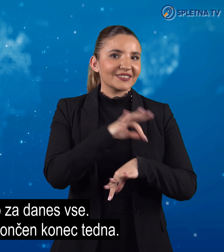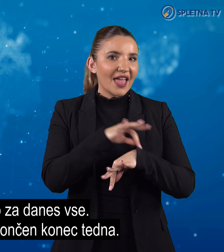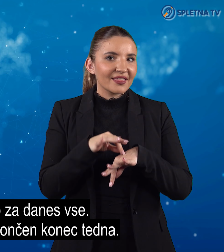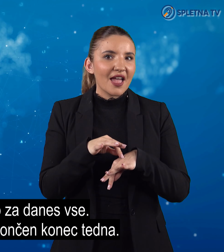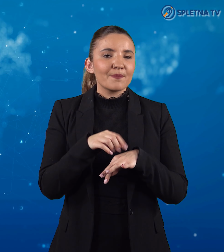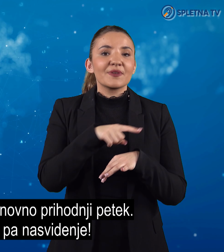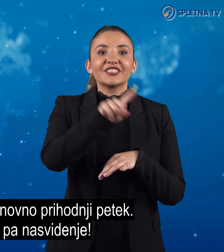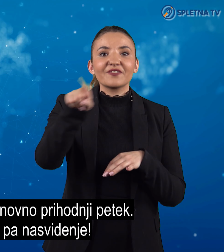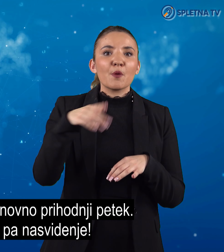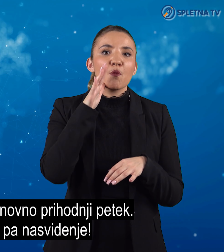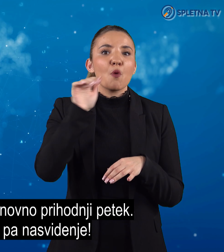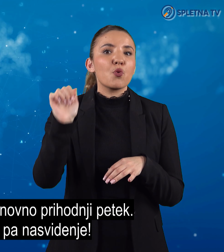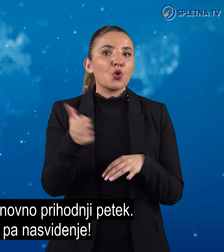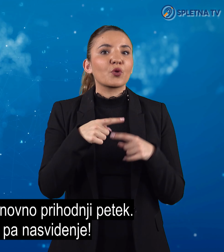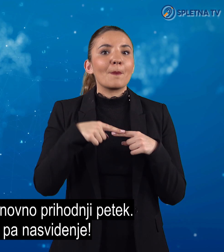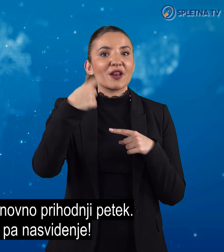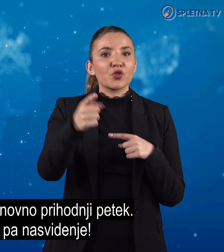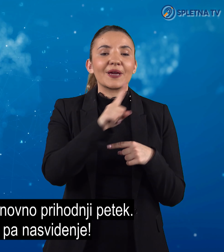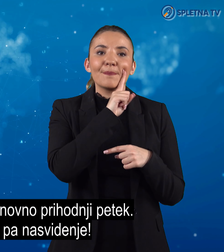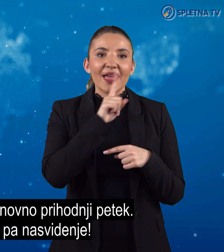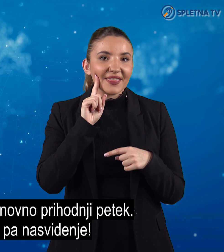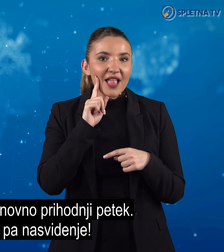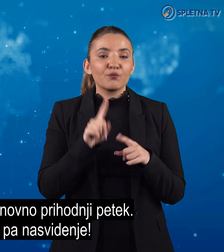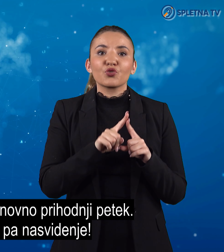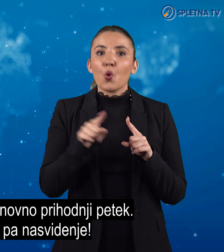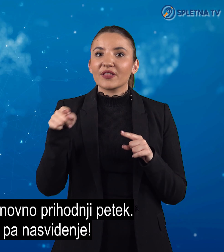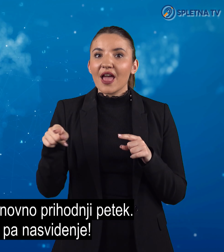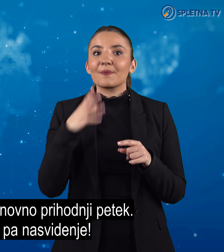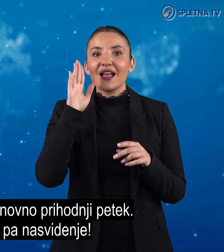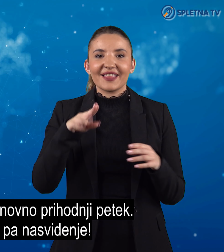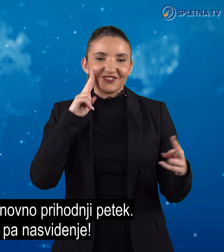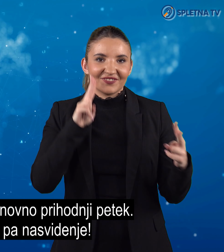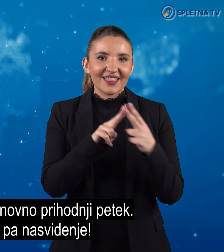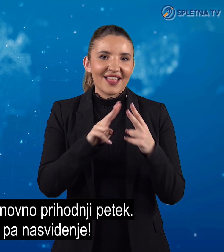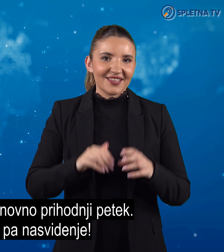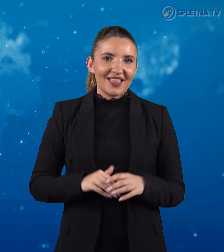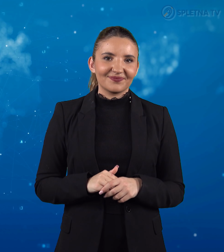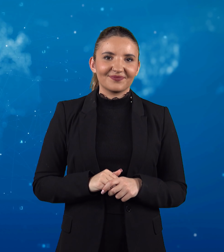tedna. Z vami bomo ponovno prihodnji petek. Do takrat pa nasvidenje.